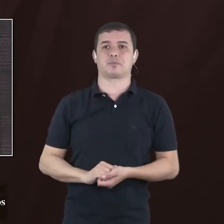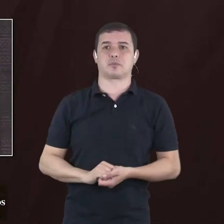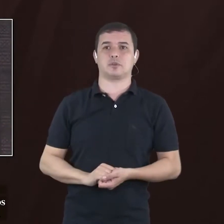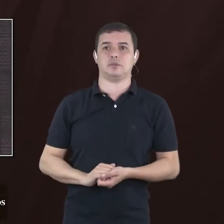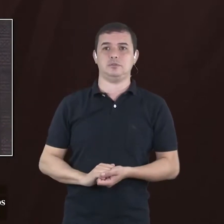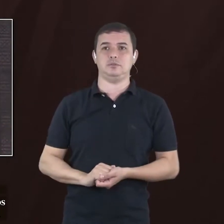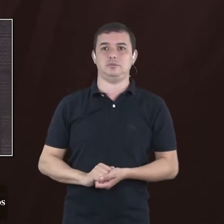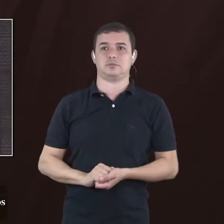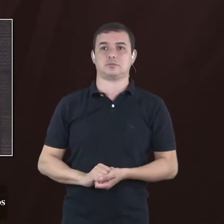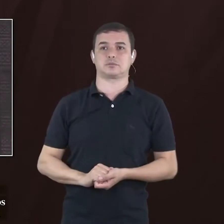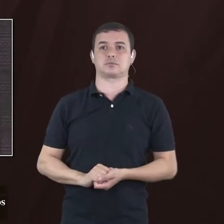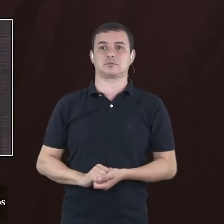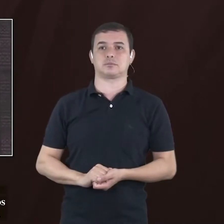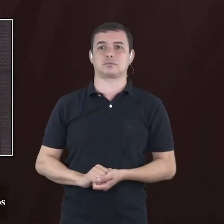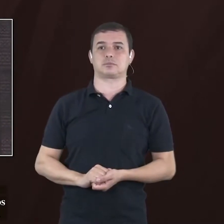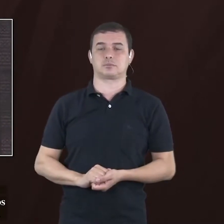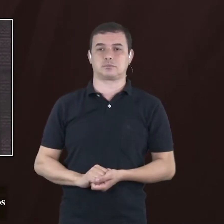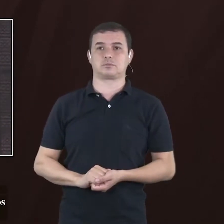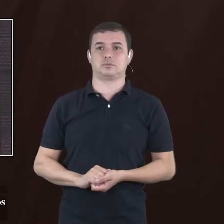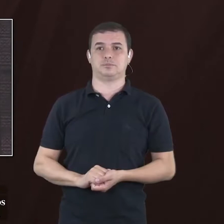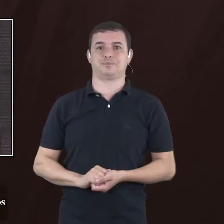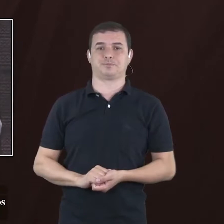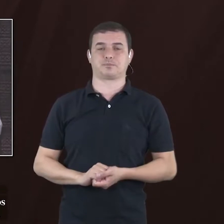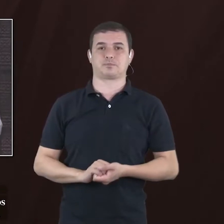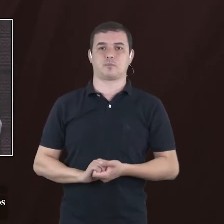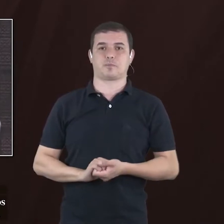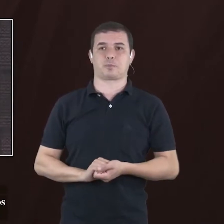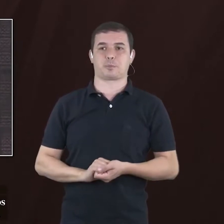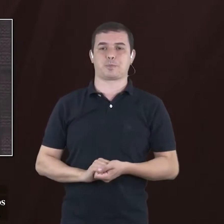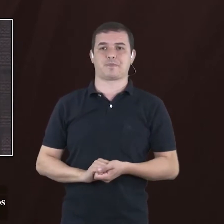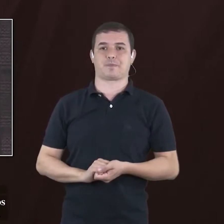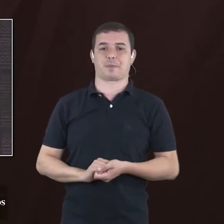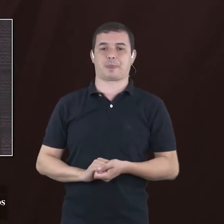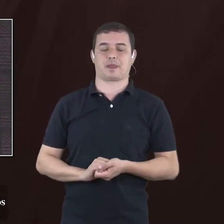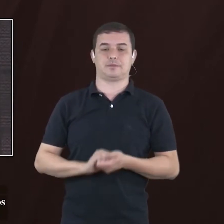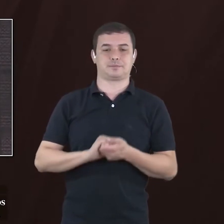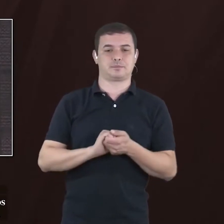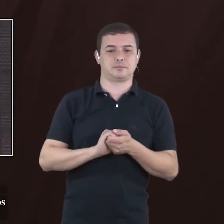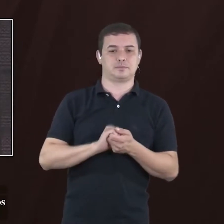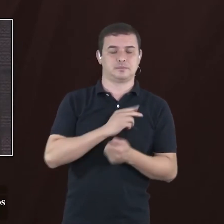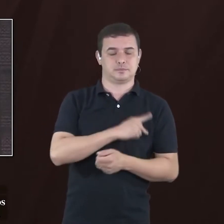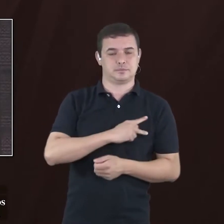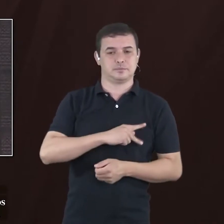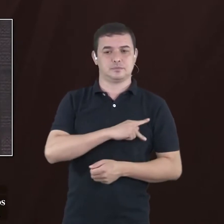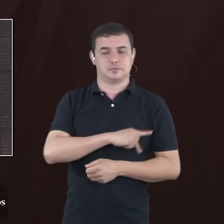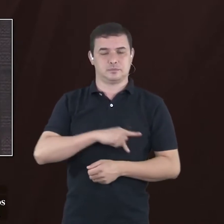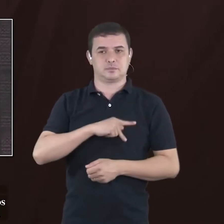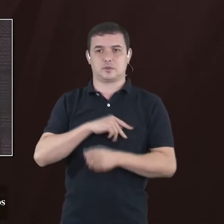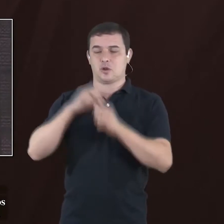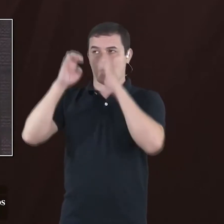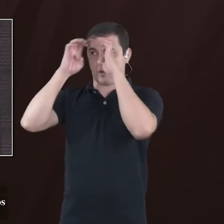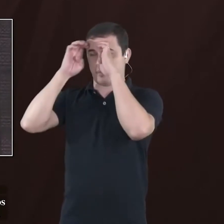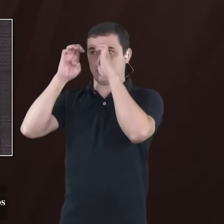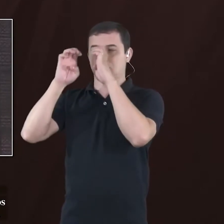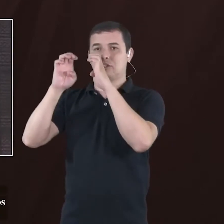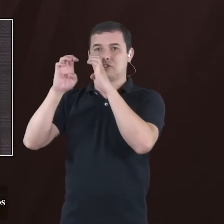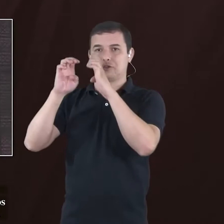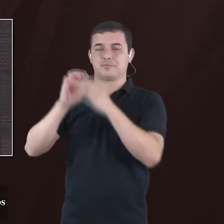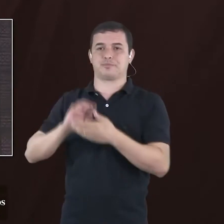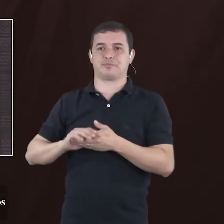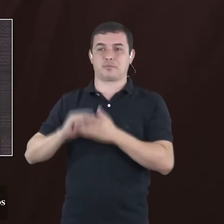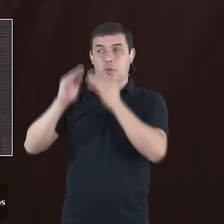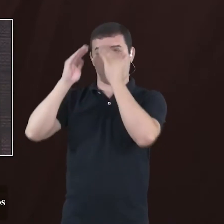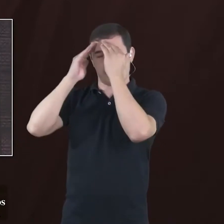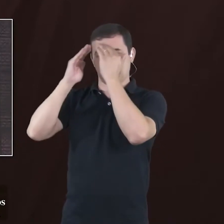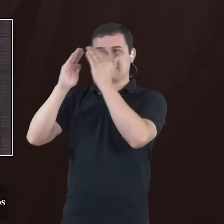se esforçou em fazer, tá bom? Então, graças a Deus por tudo isso, né? E